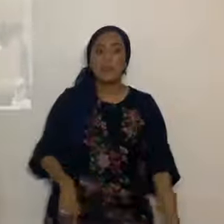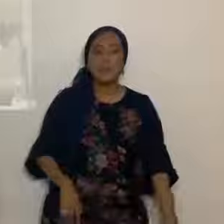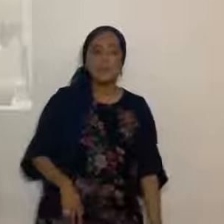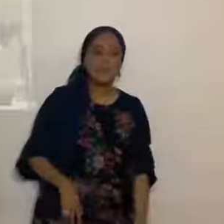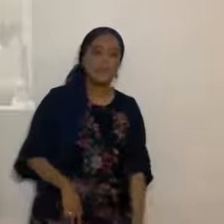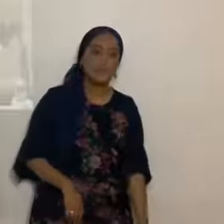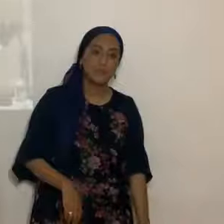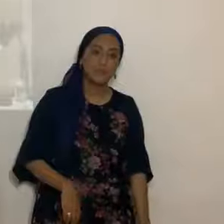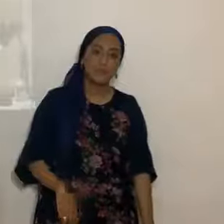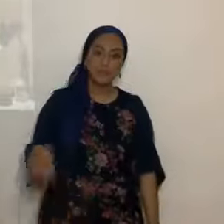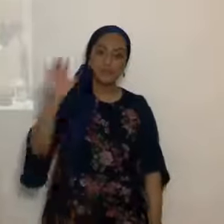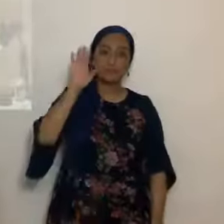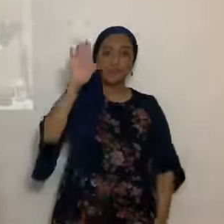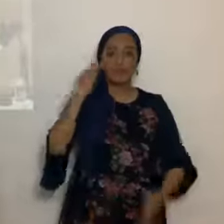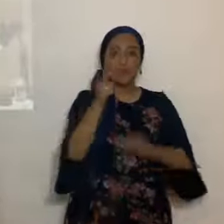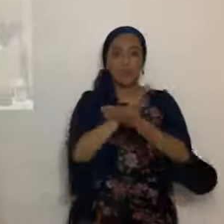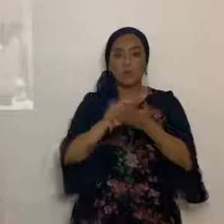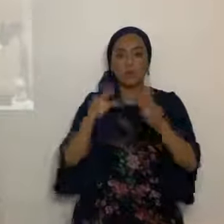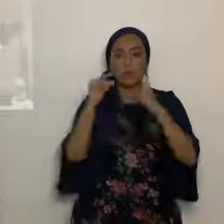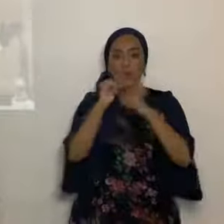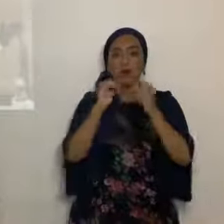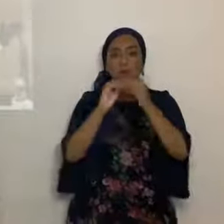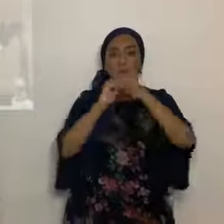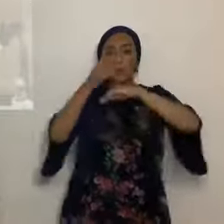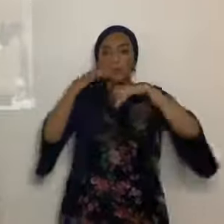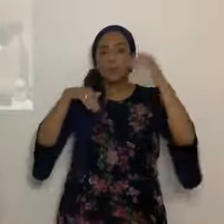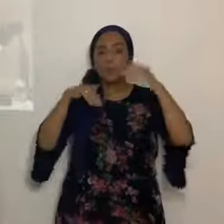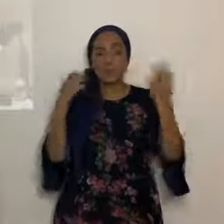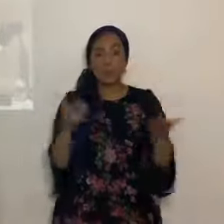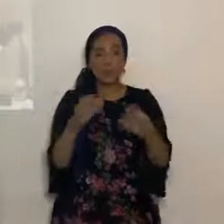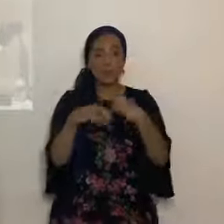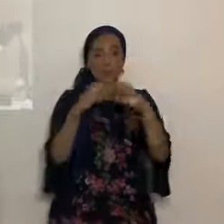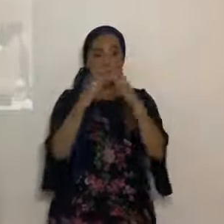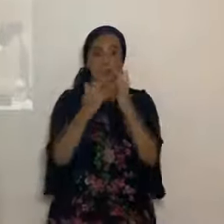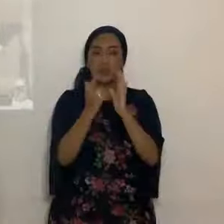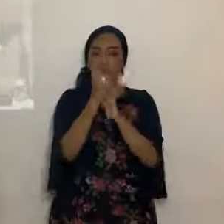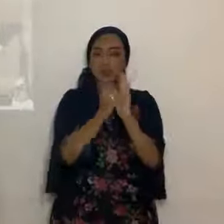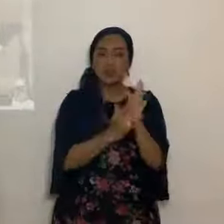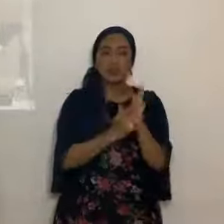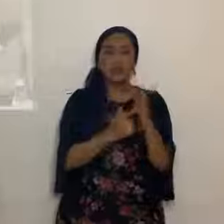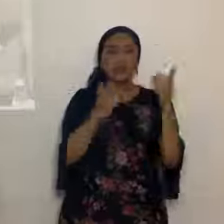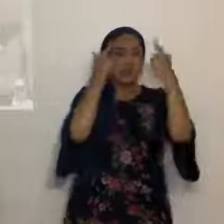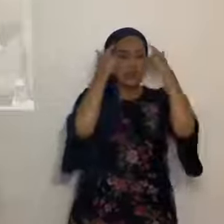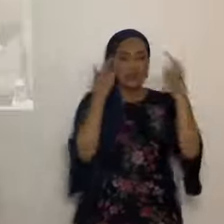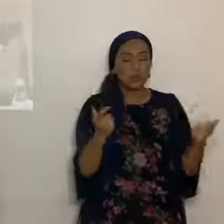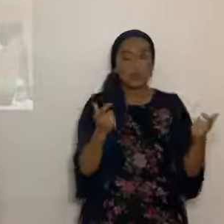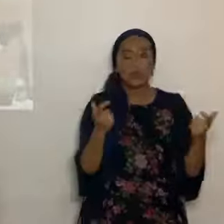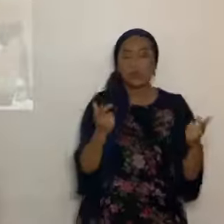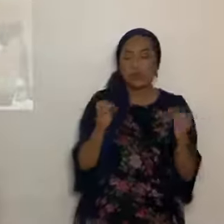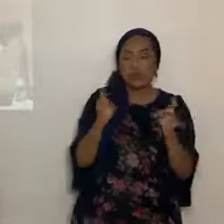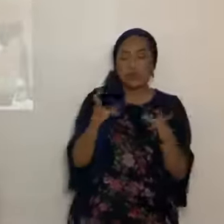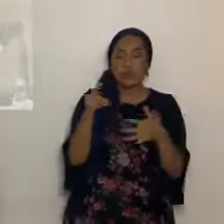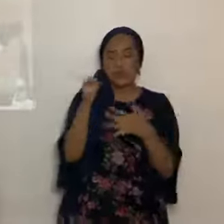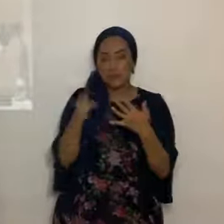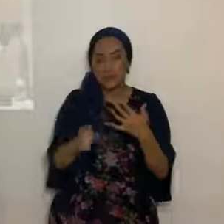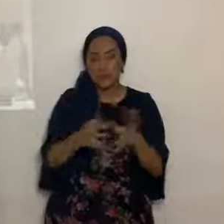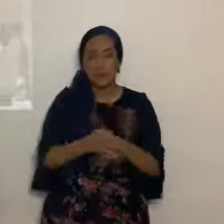Su bendita palabra va más allá de las leyes de la tierra, de los hombres, del egoísmo, de la envidia, del odio, etcétera,